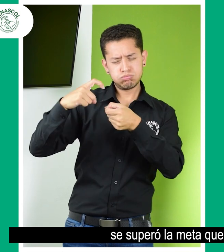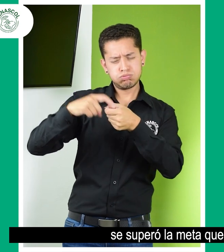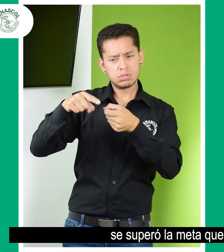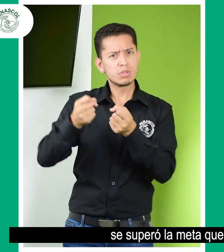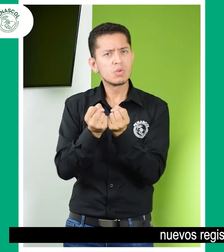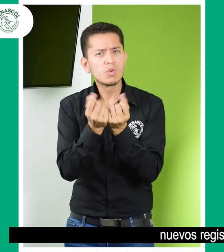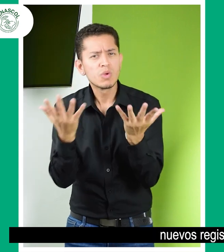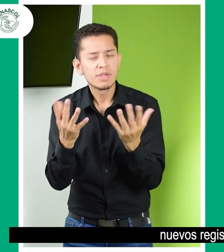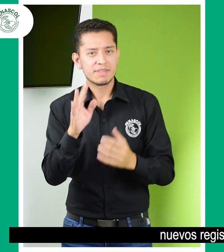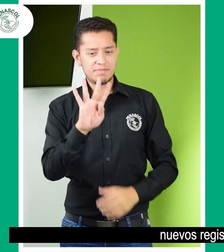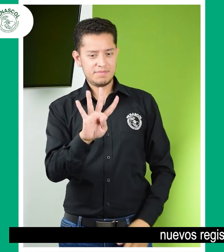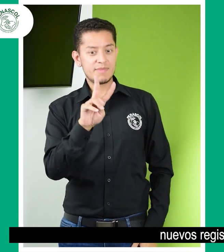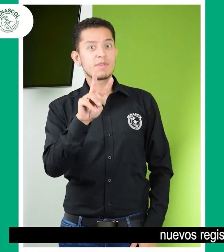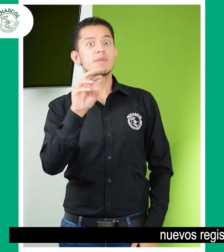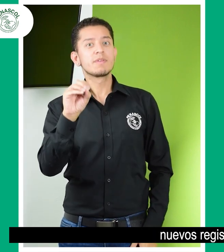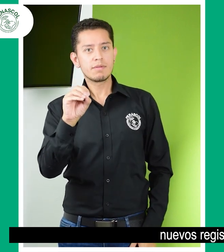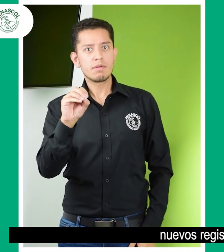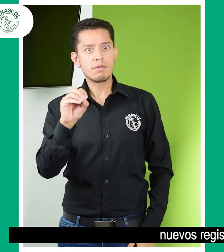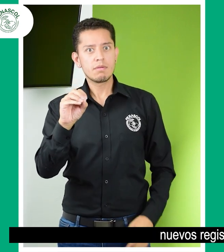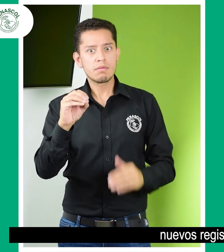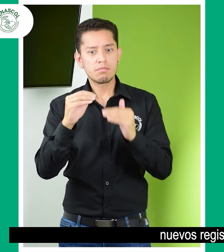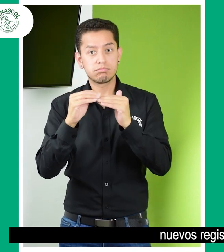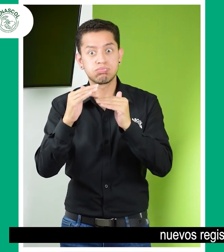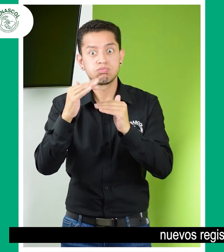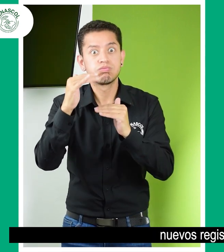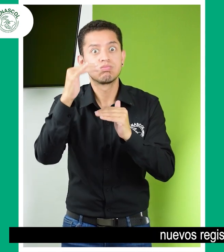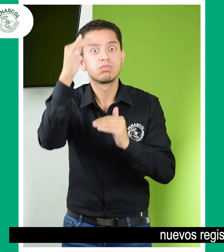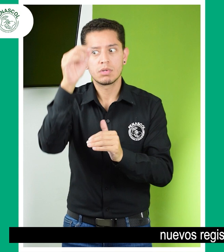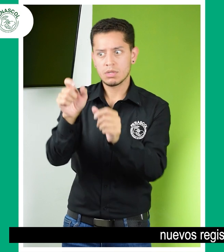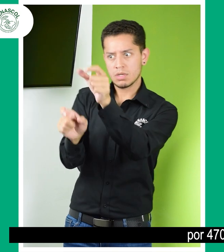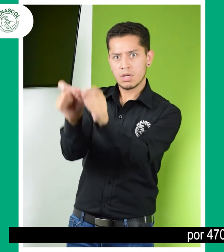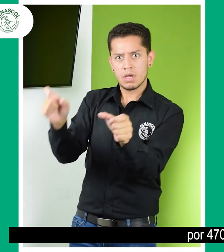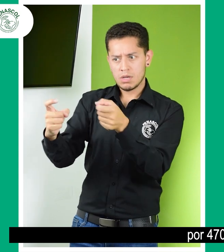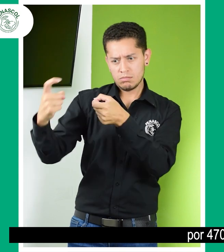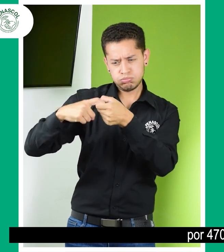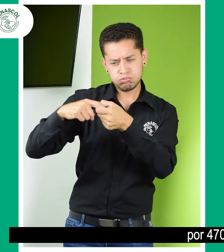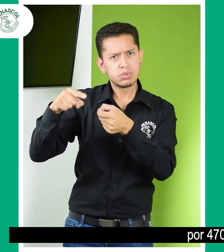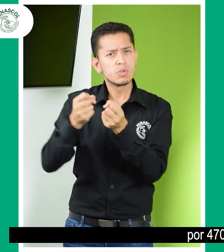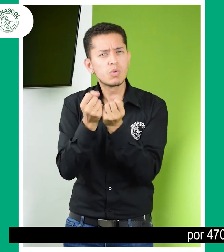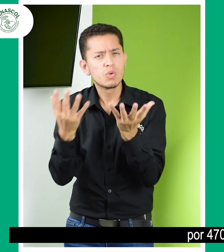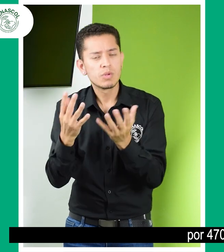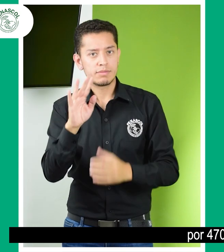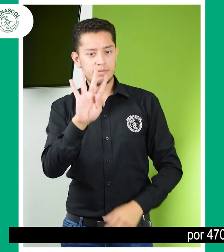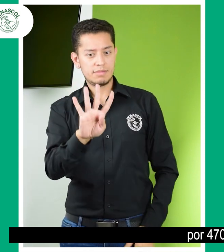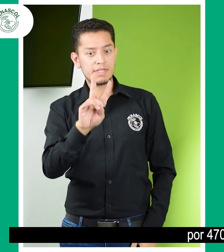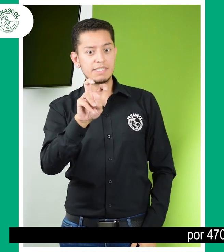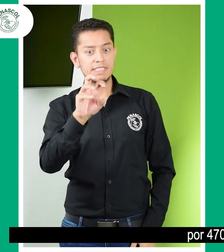420 nuevos registrados por 470.